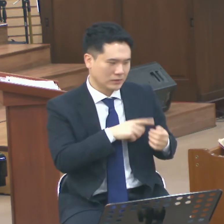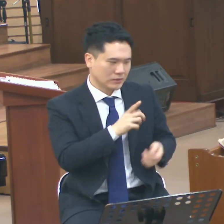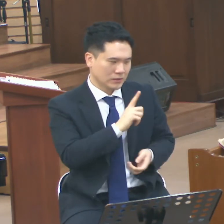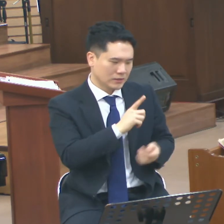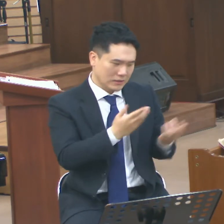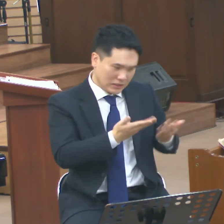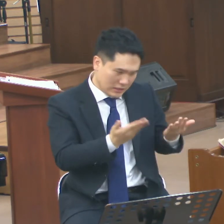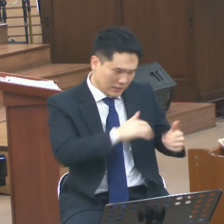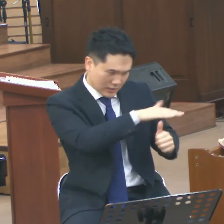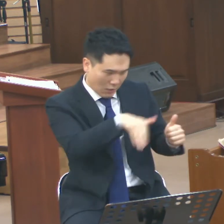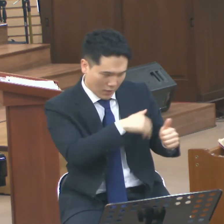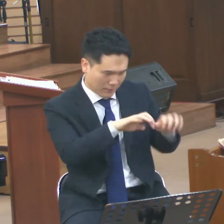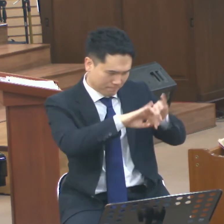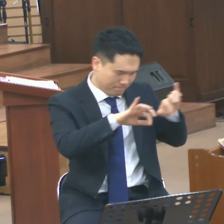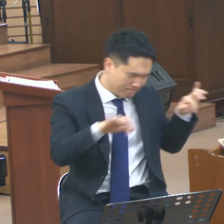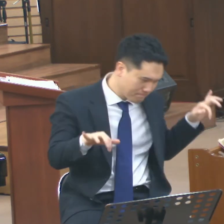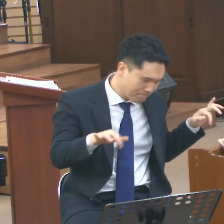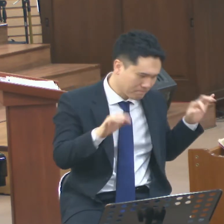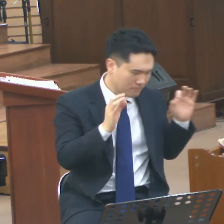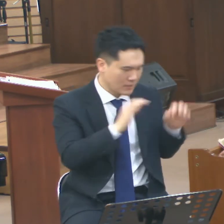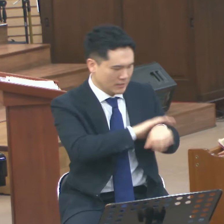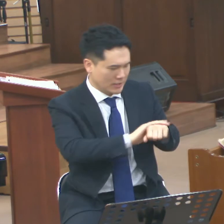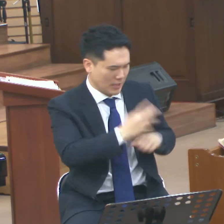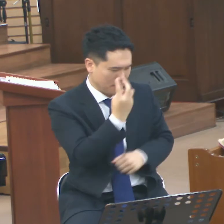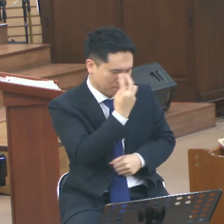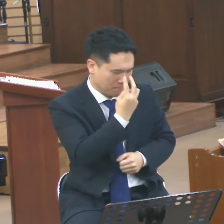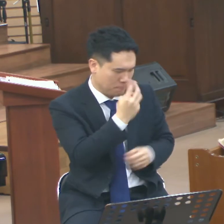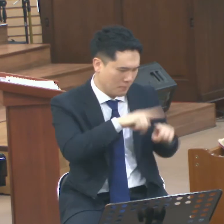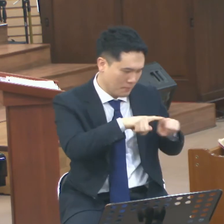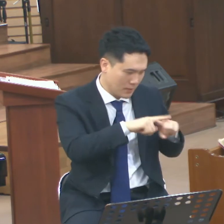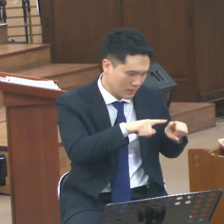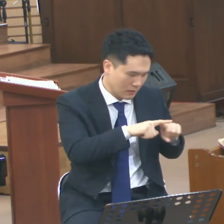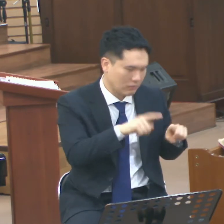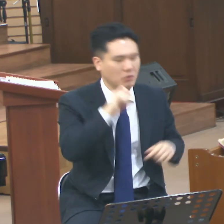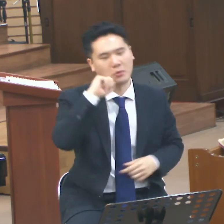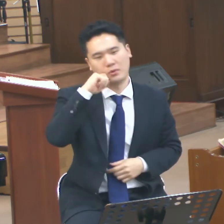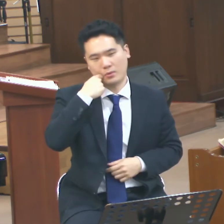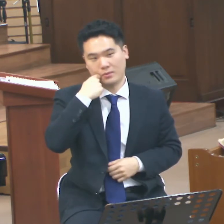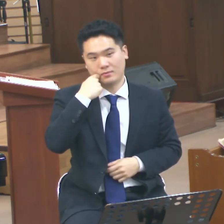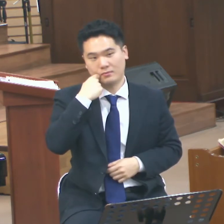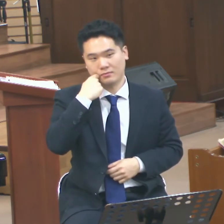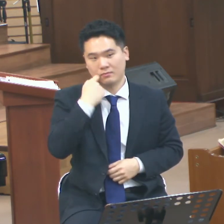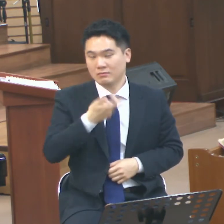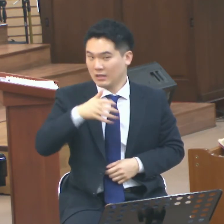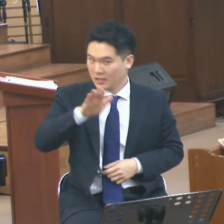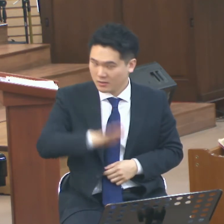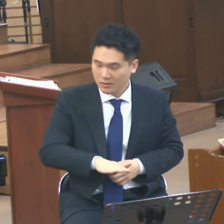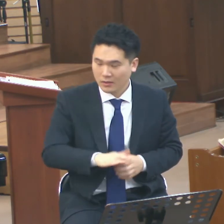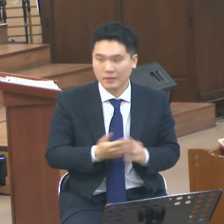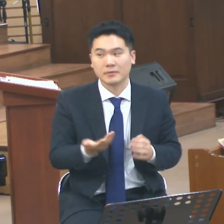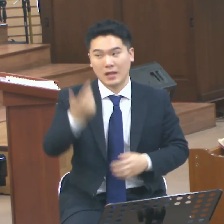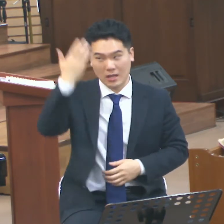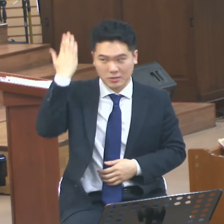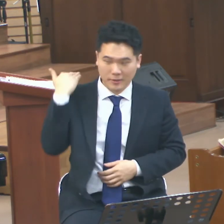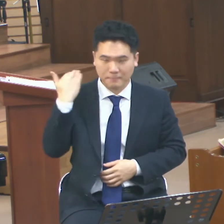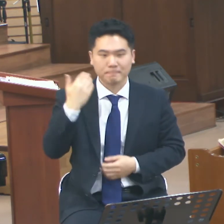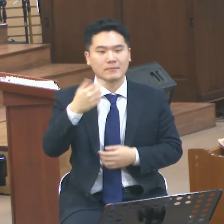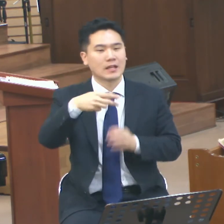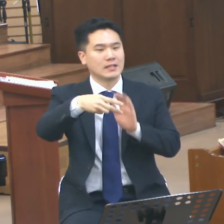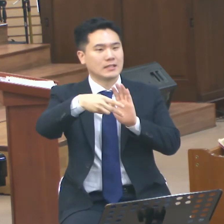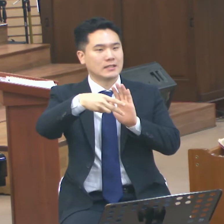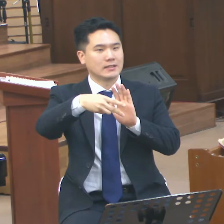참 어렵다고 봅니다. 아주 경건했던 사무엘이라는 사람이 하나님으로부터 명령을